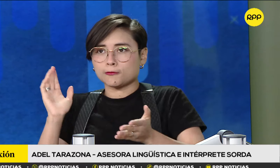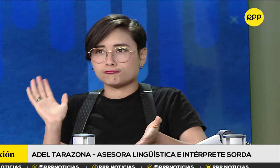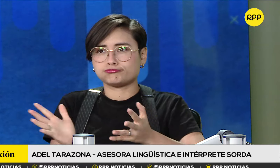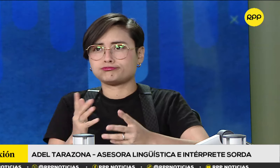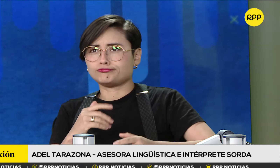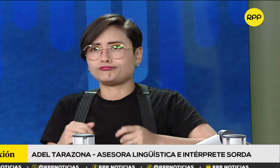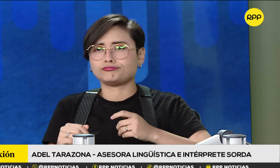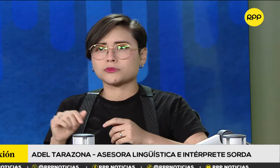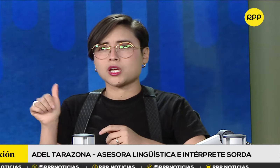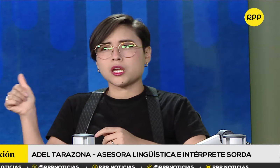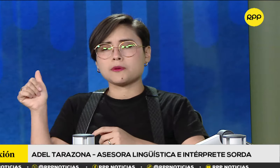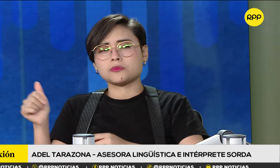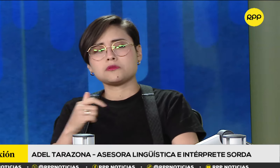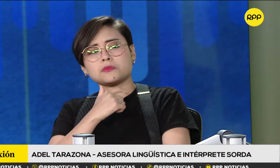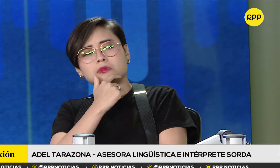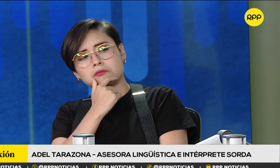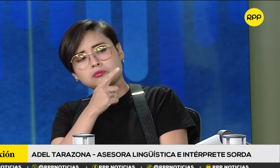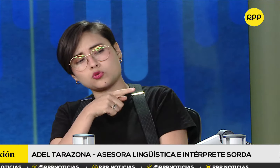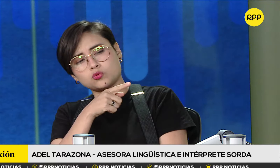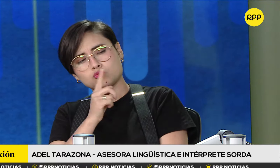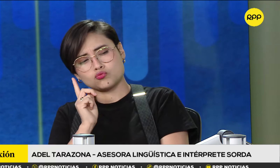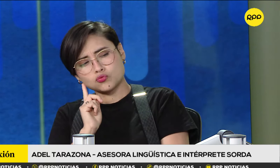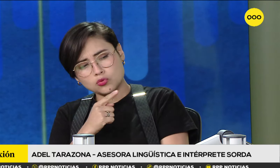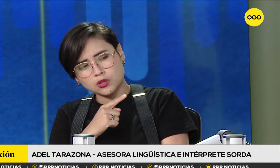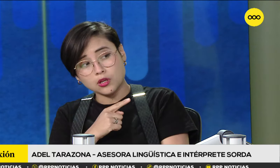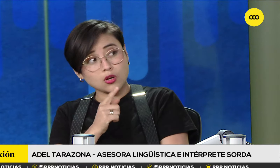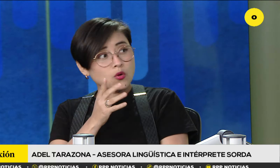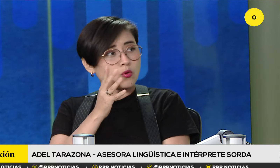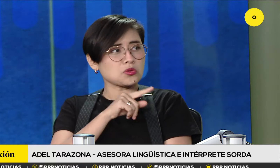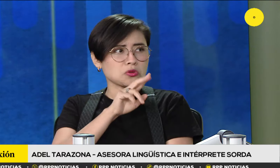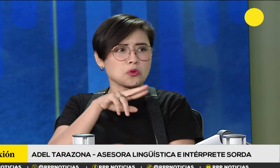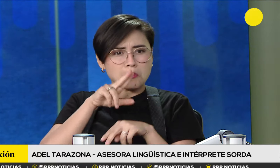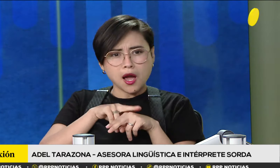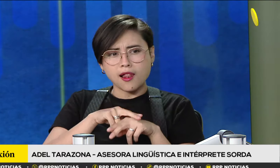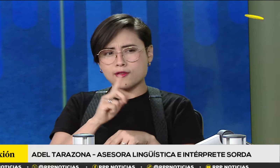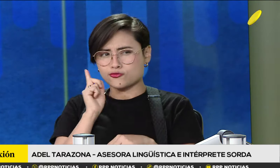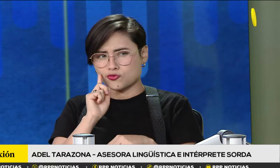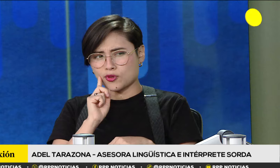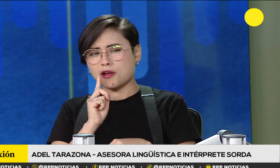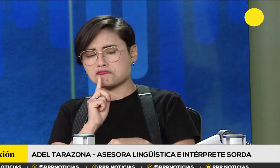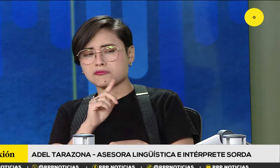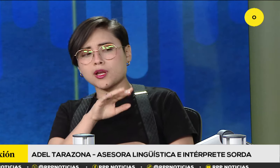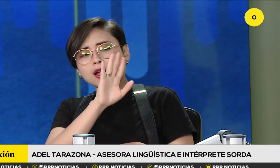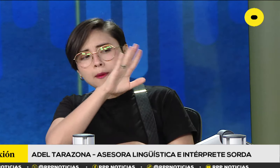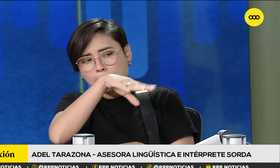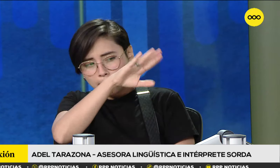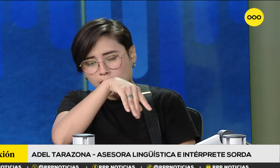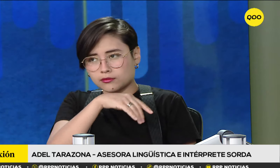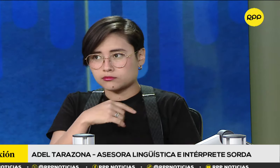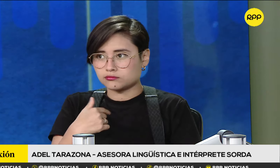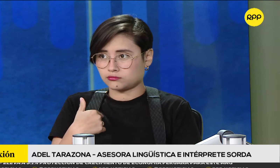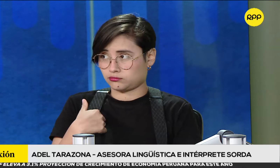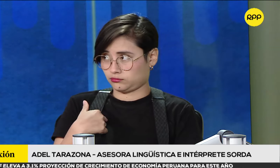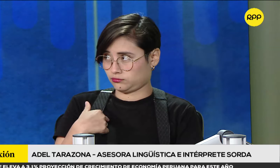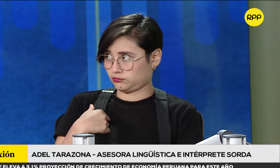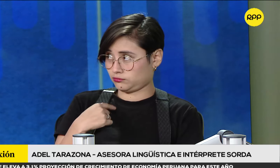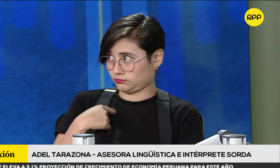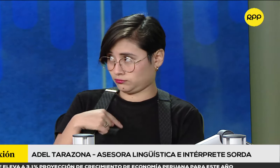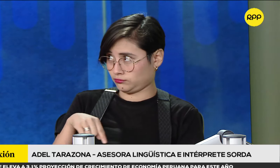Cuando estábamos practicando, ella misma, Daniela, se dio cuenta, ¿no?, de que habían dos intérpretes oyentes y una persona